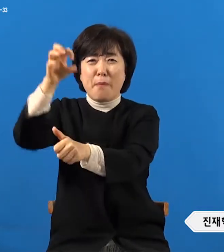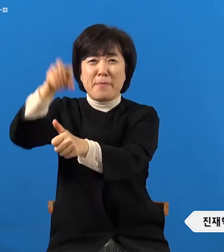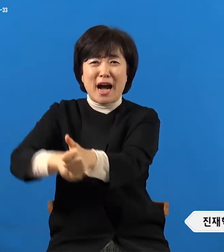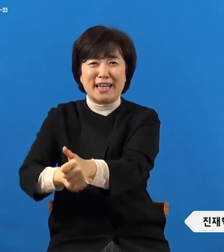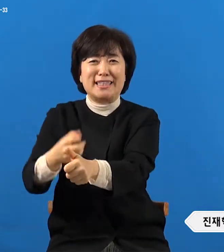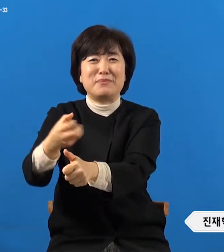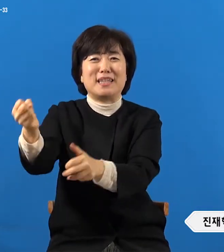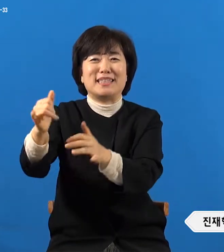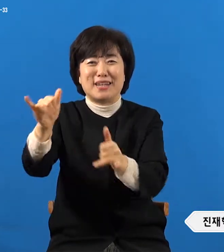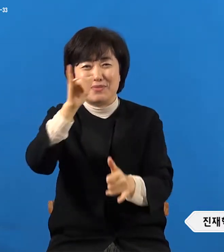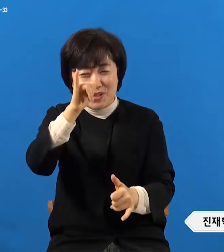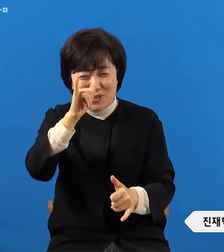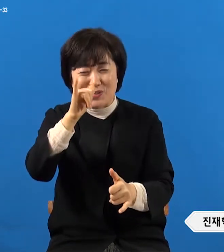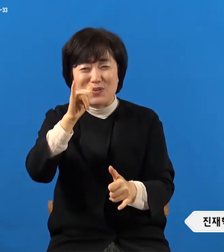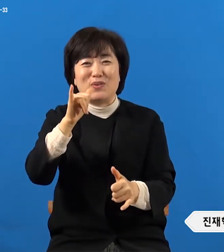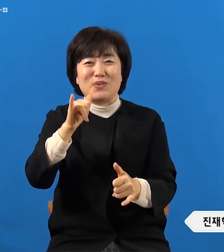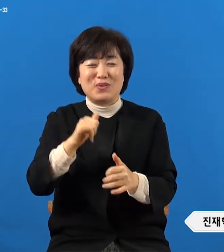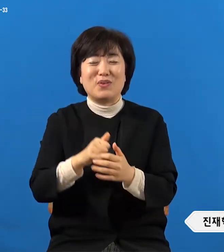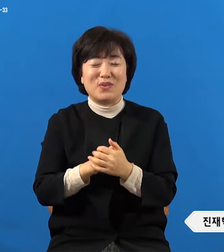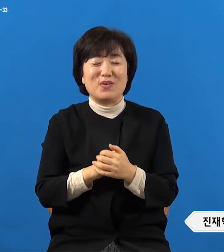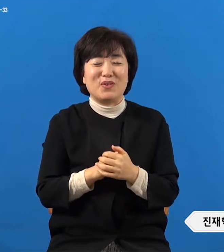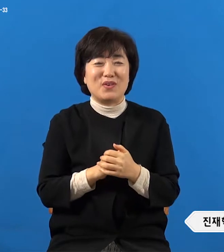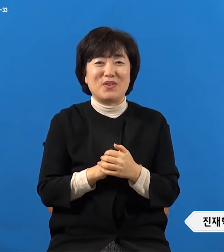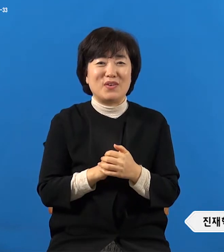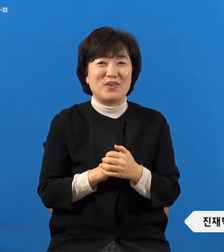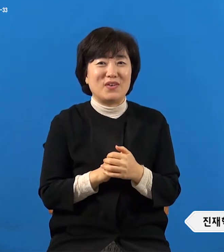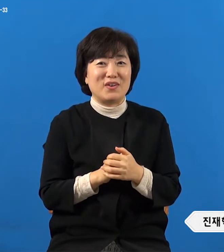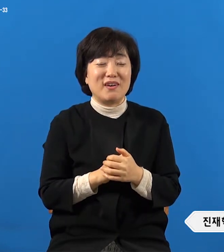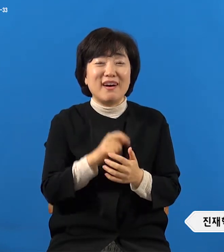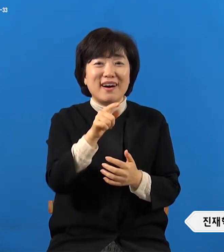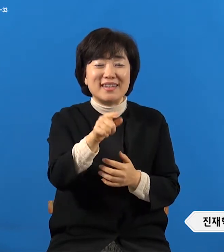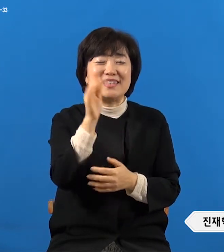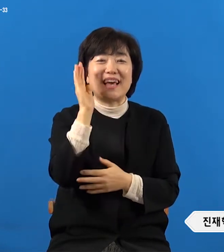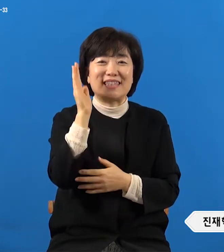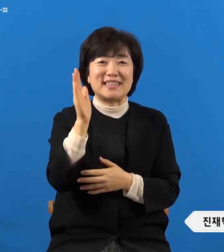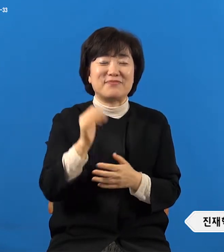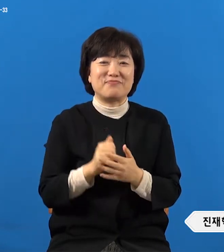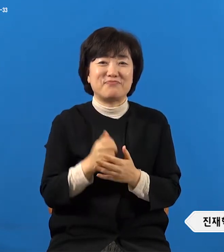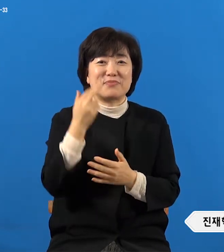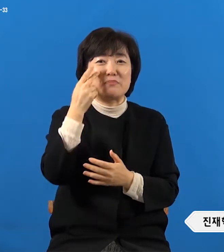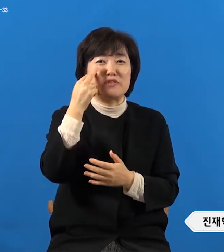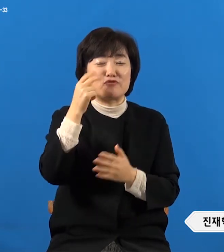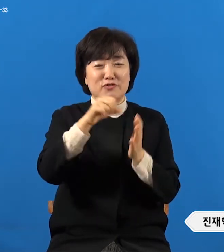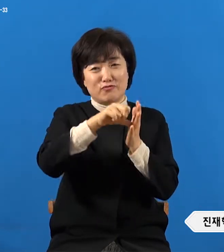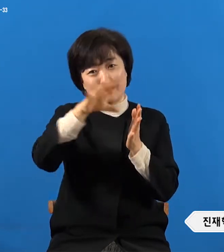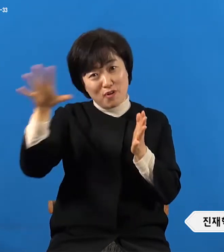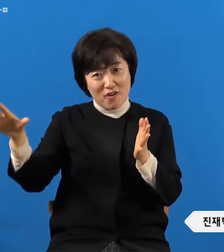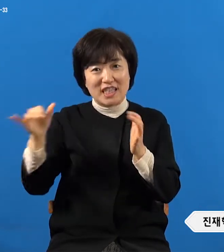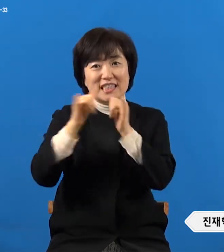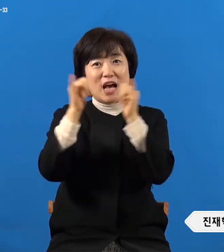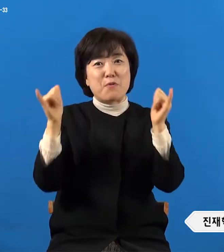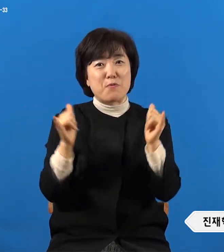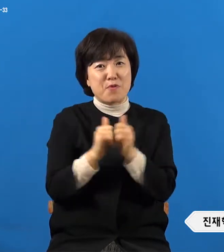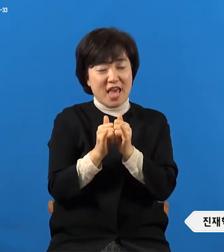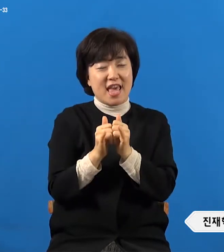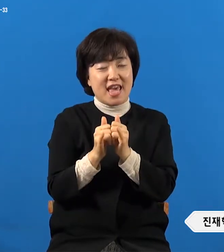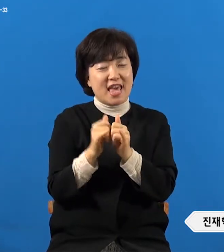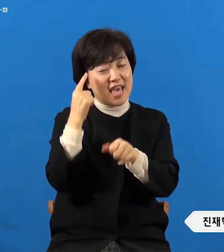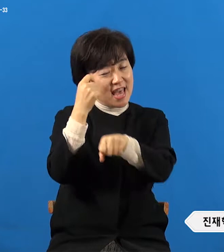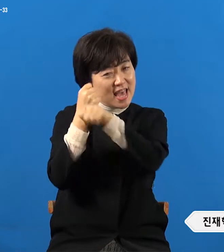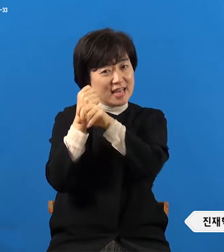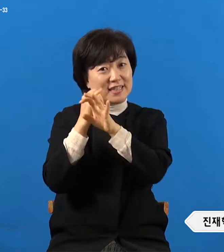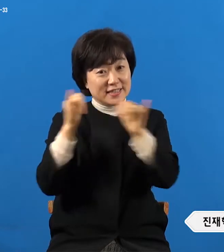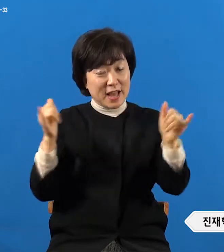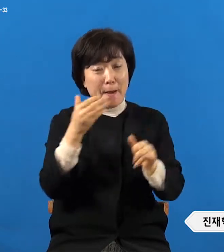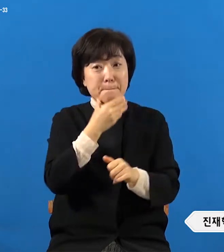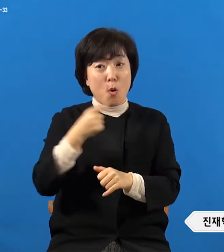바가지를 쓰고 돈을 지불한 사람도 있습니다. 이 이야기는 미국의 유명한 사회학자이자